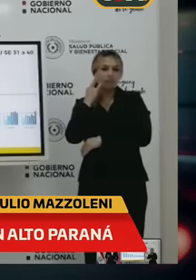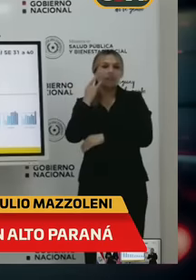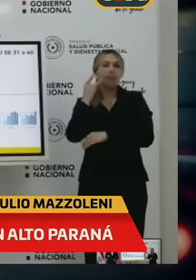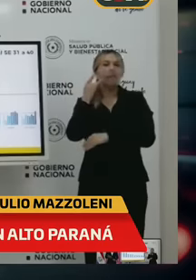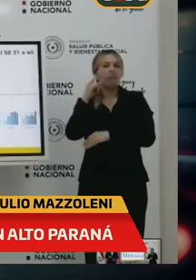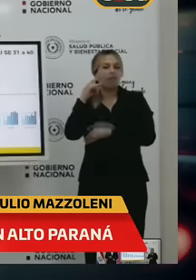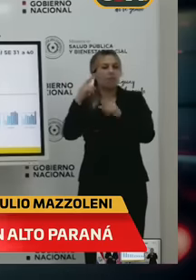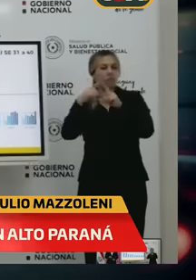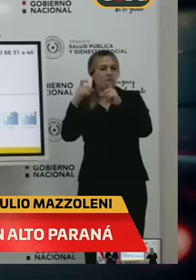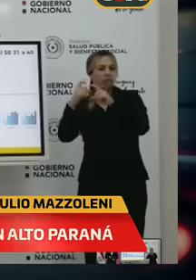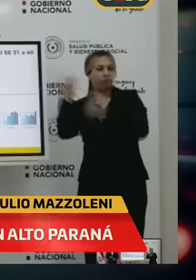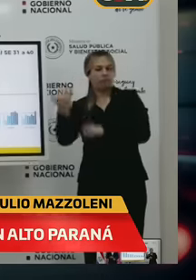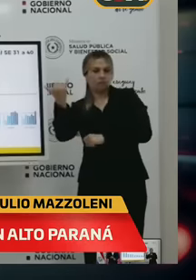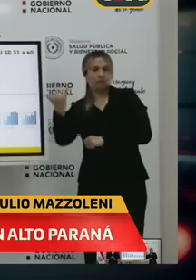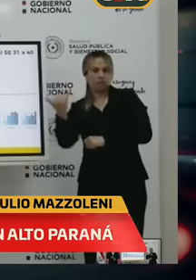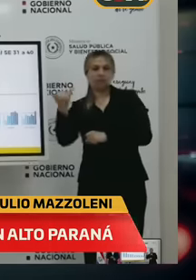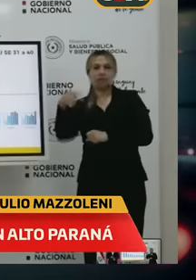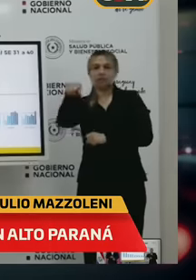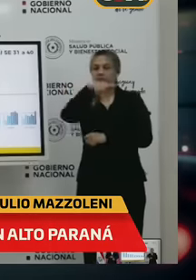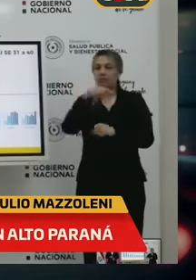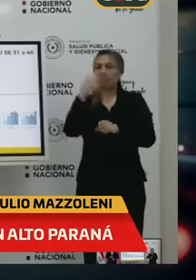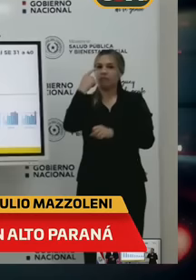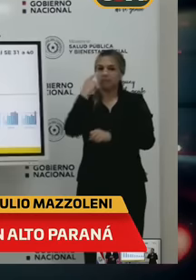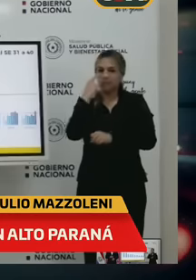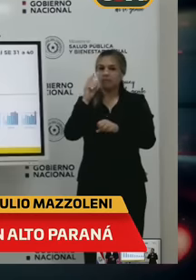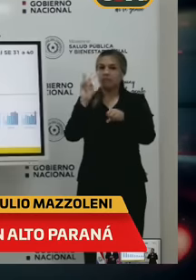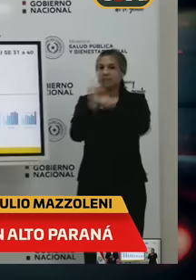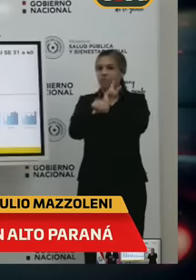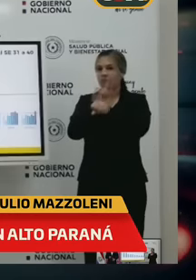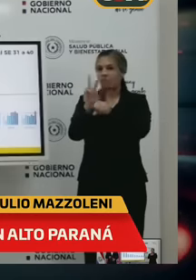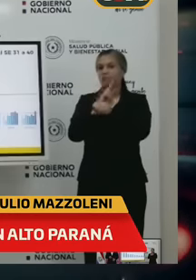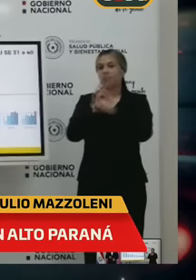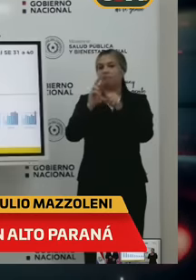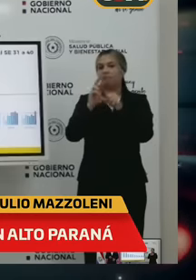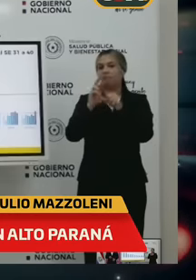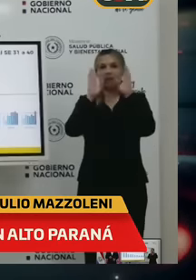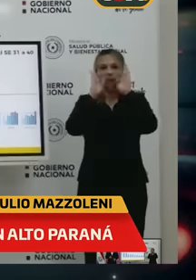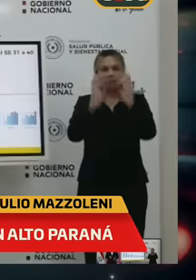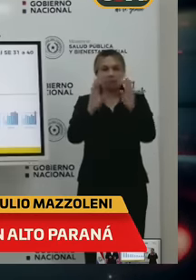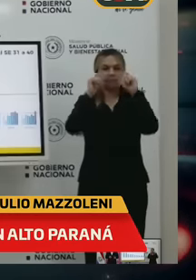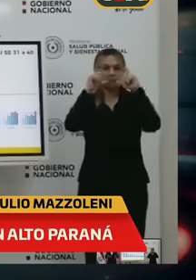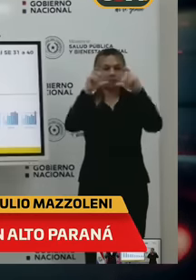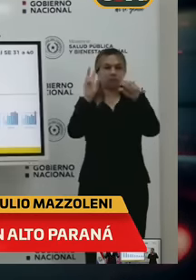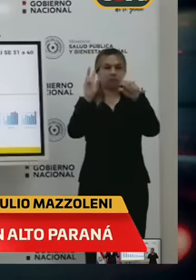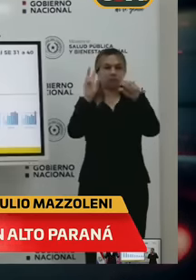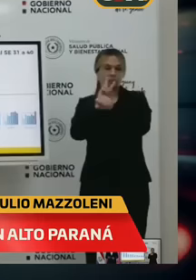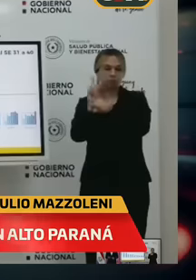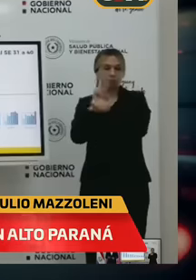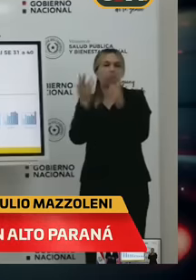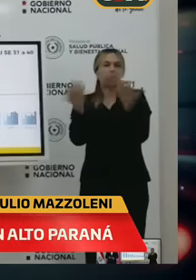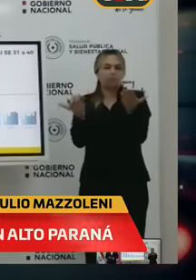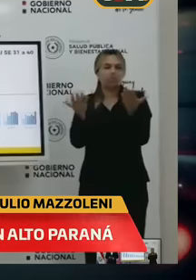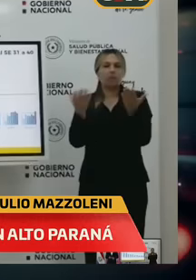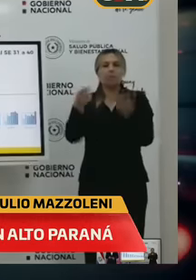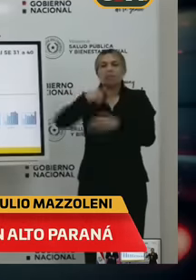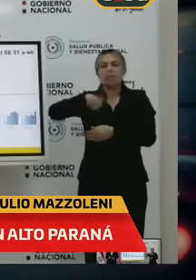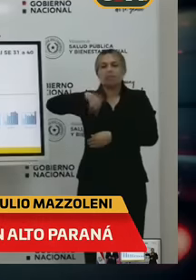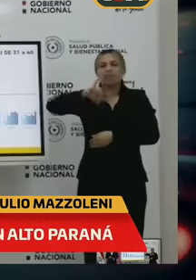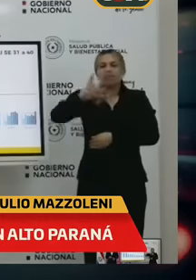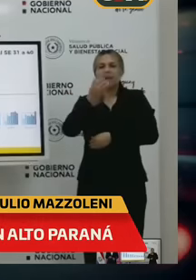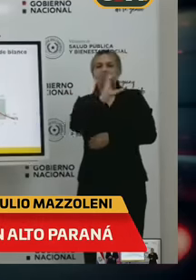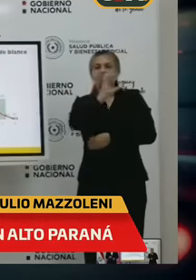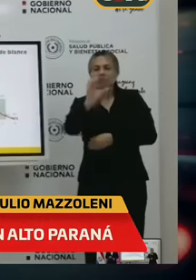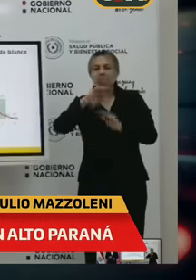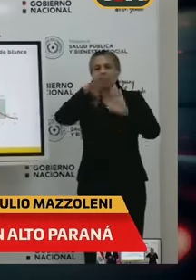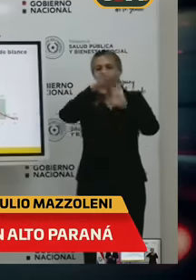otros. Ahí es donde tenemos que tener especial cuidado y atención. Aparte de todas las recomendaciones que